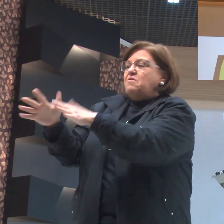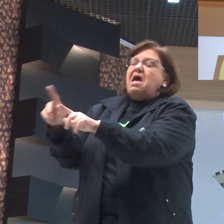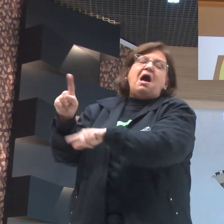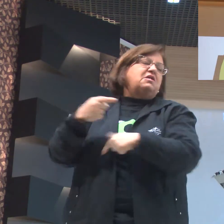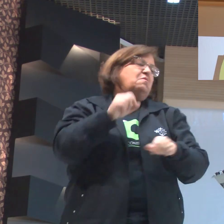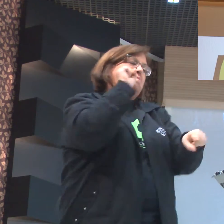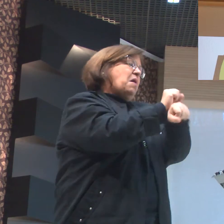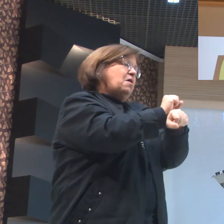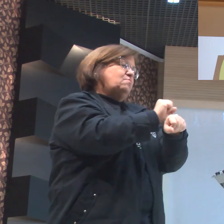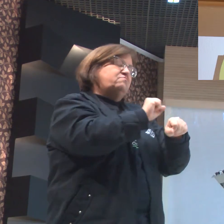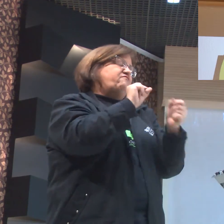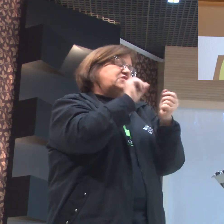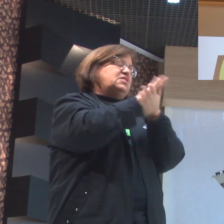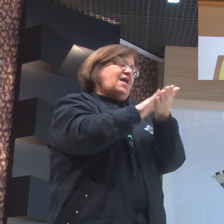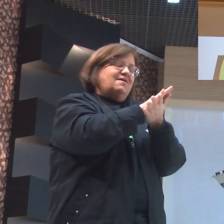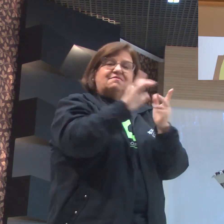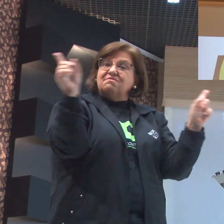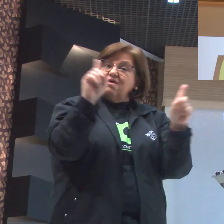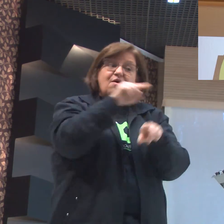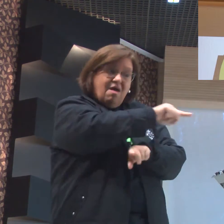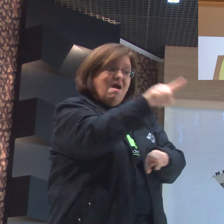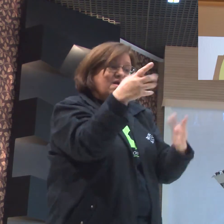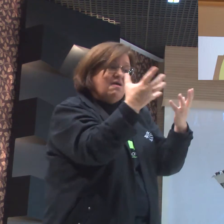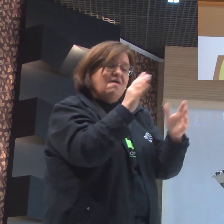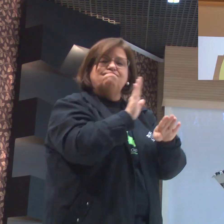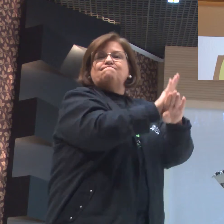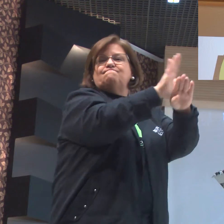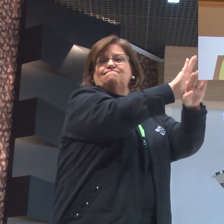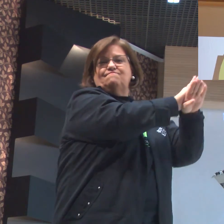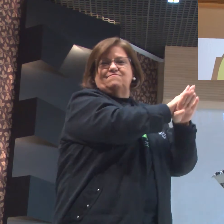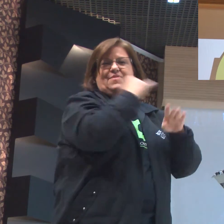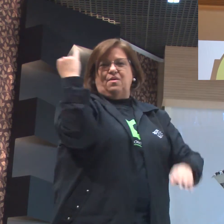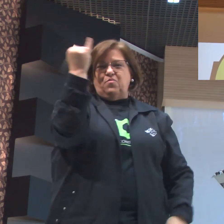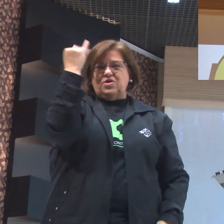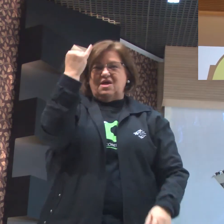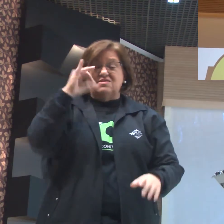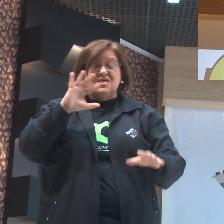solidariedade que constrói unidade é o meio em que o Espírito